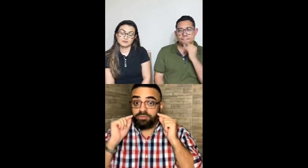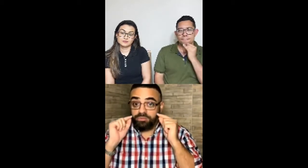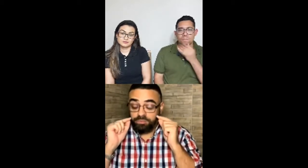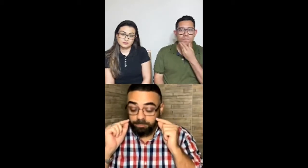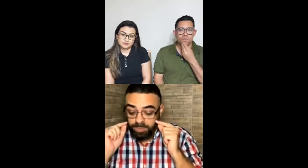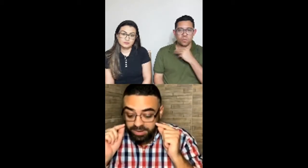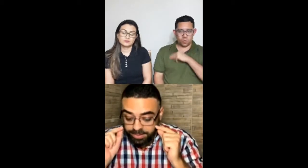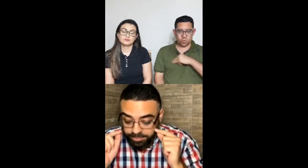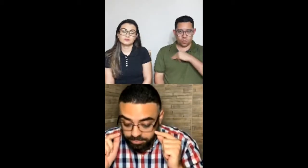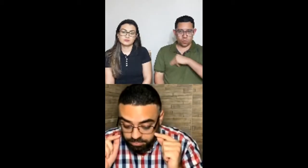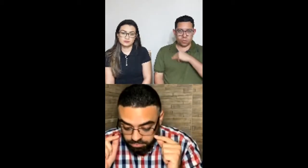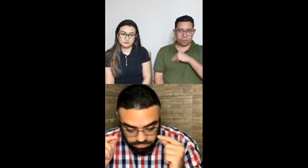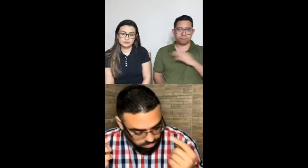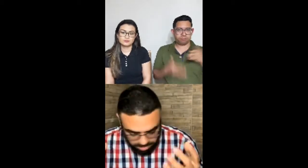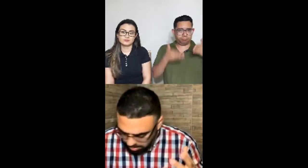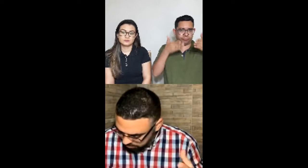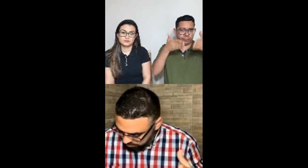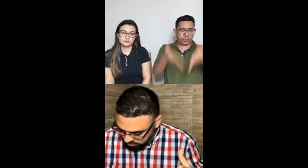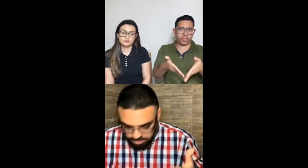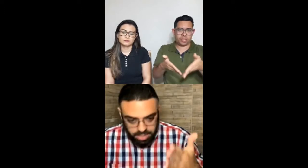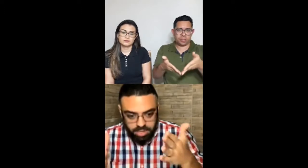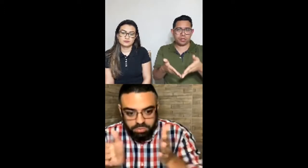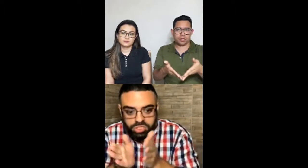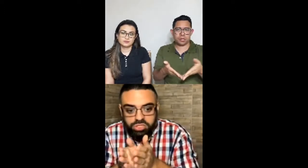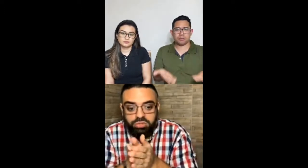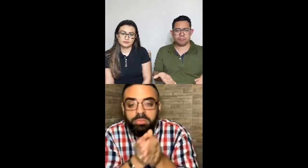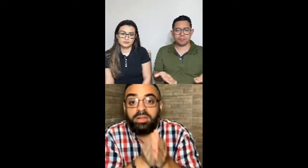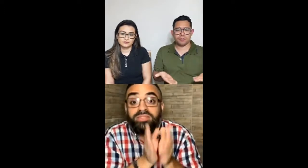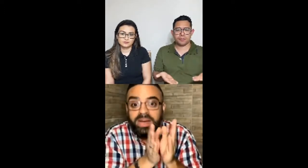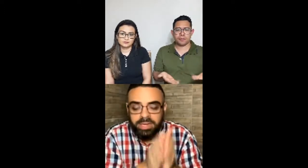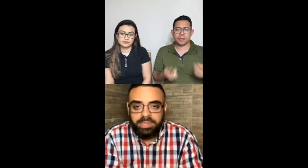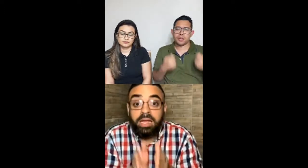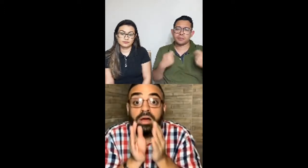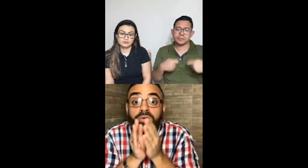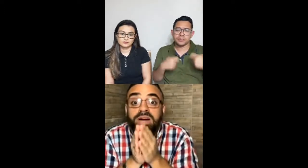um missionário que tem que chegar para ter